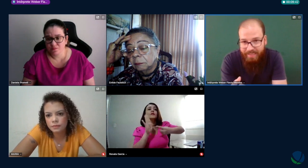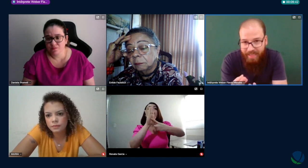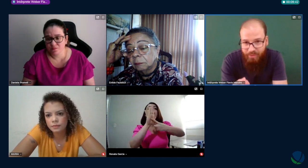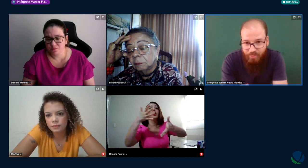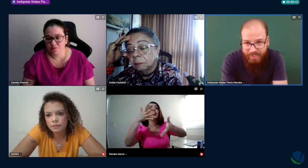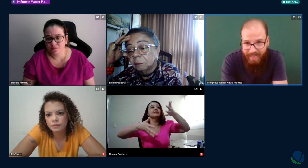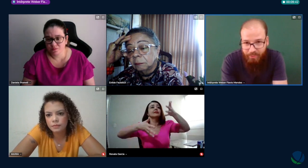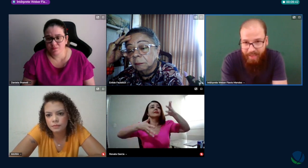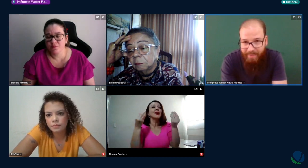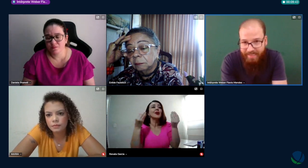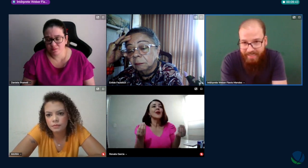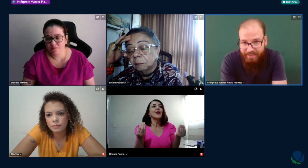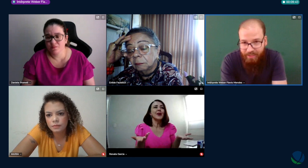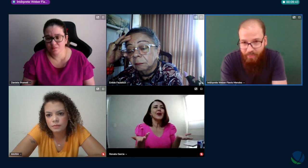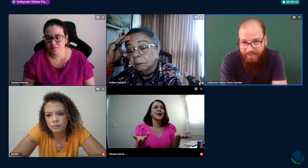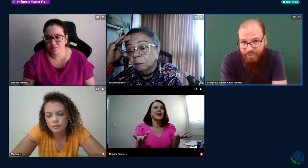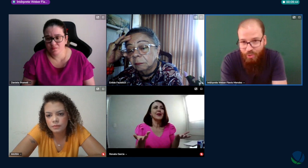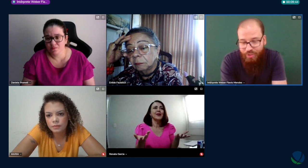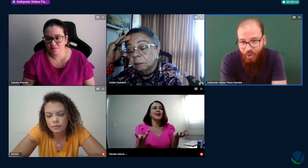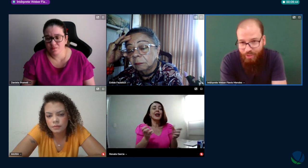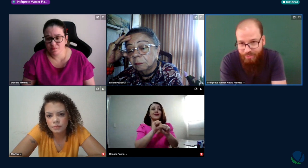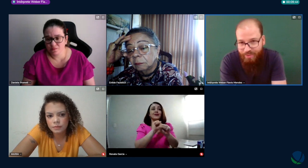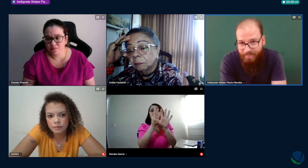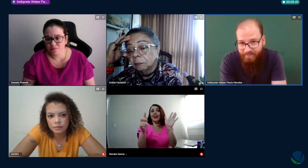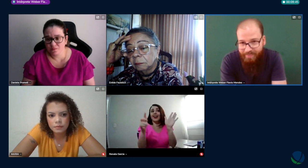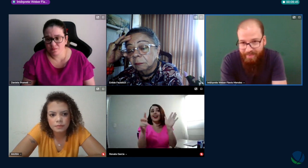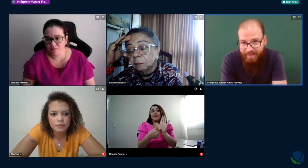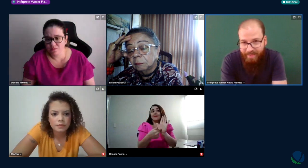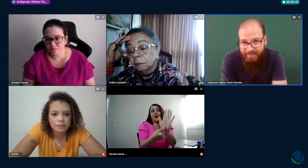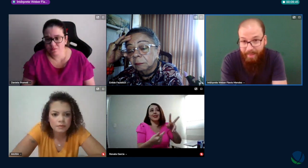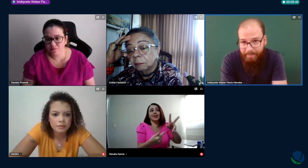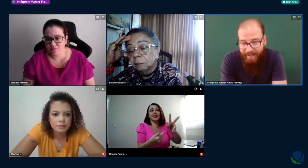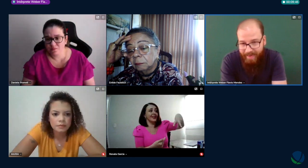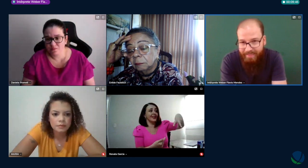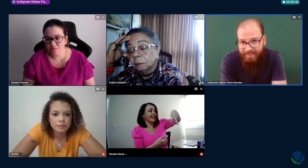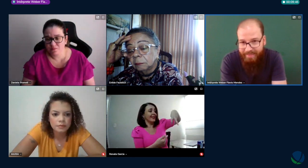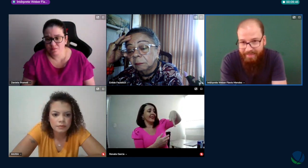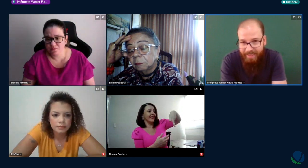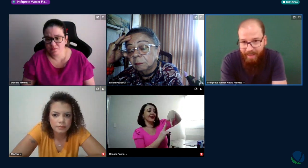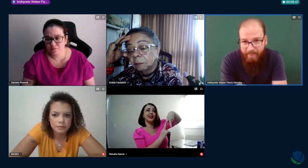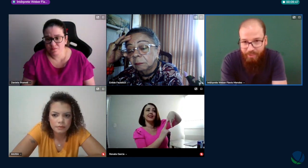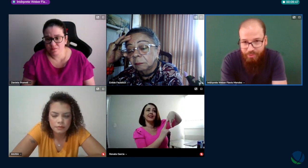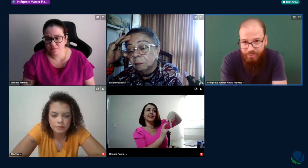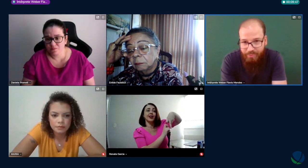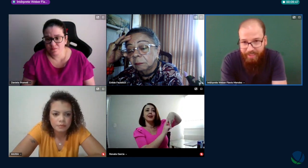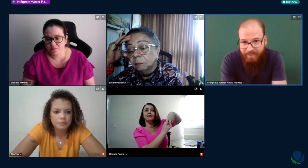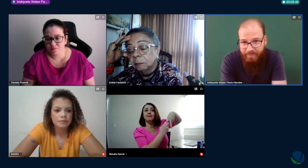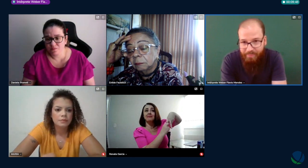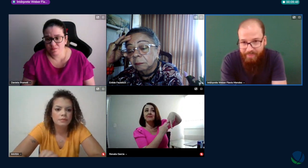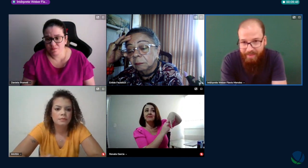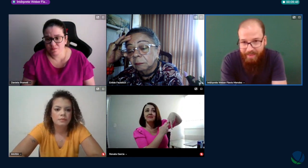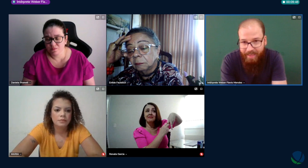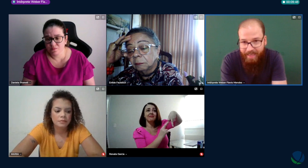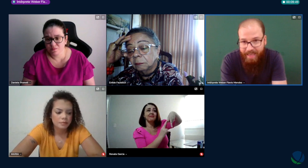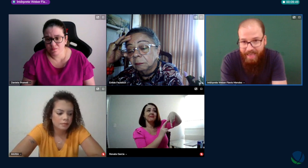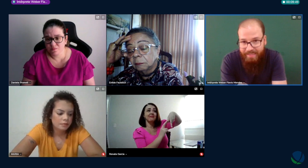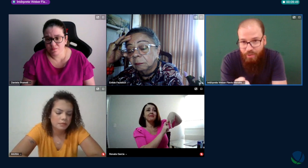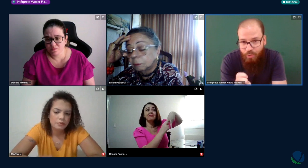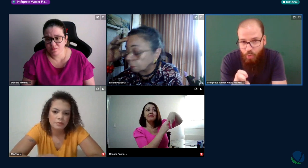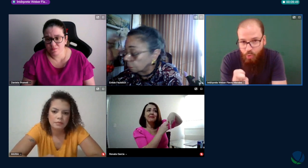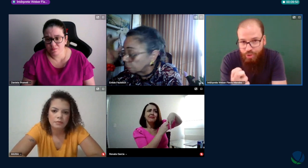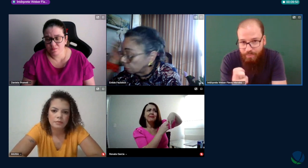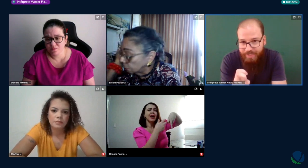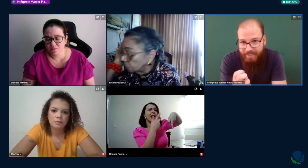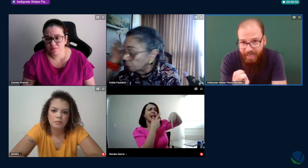Então, esse dedo cruzado representam esses dois ossos da perna, abaixo do joelho, e